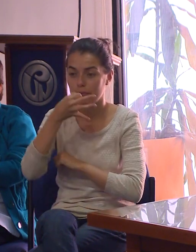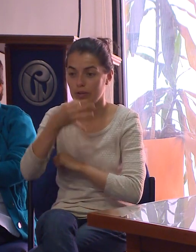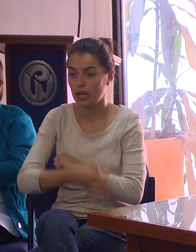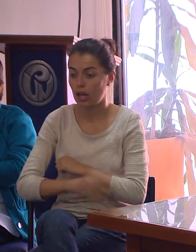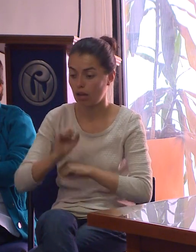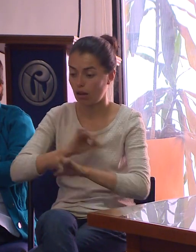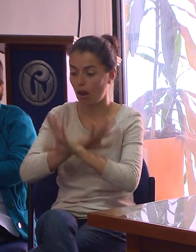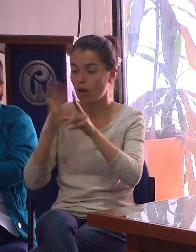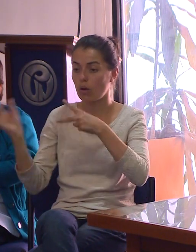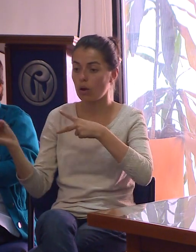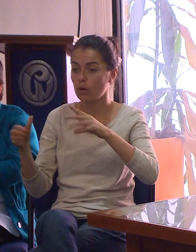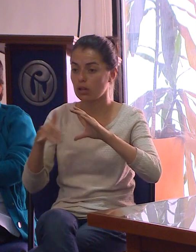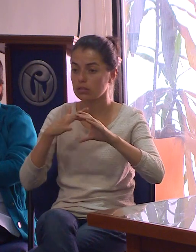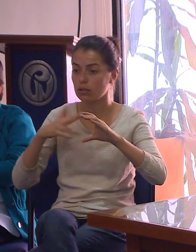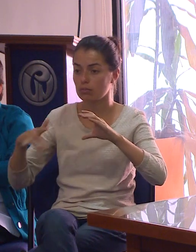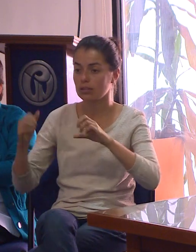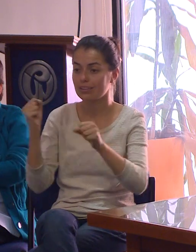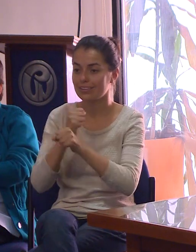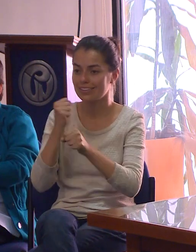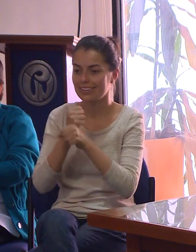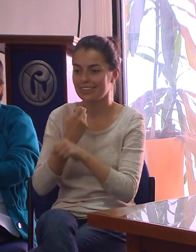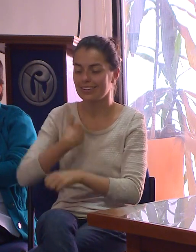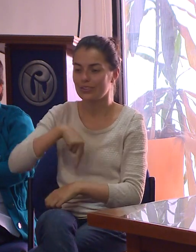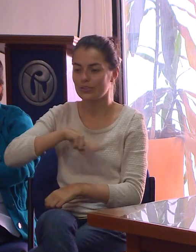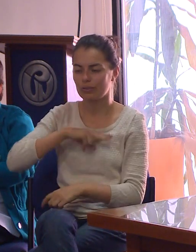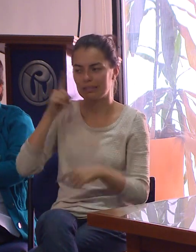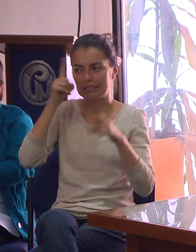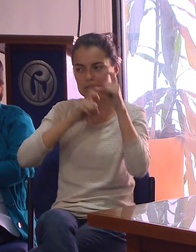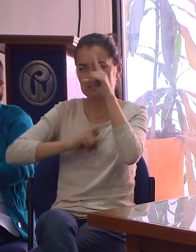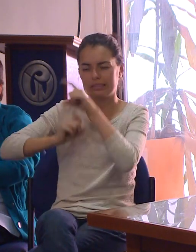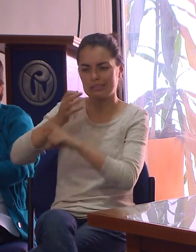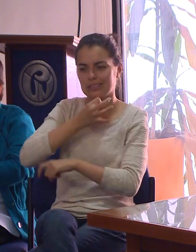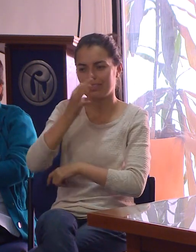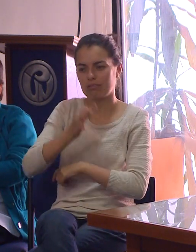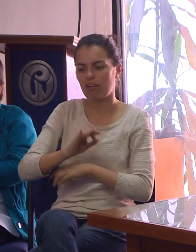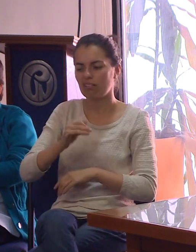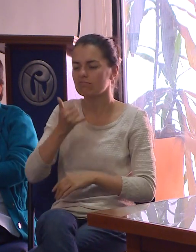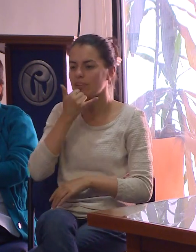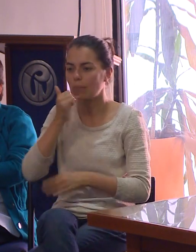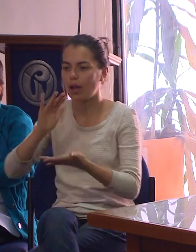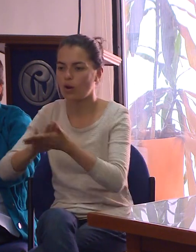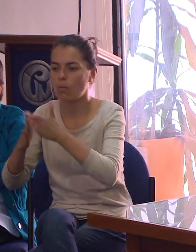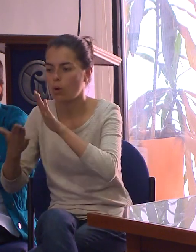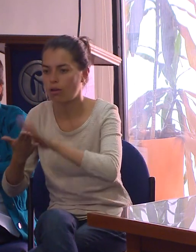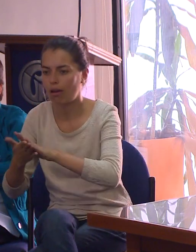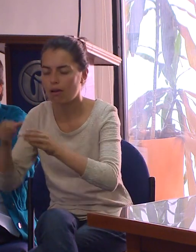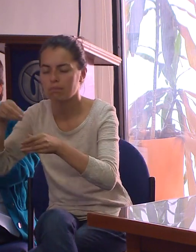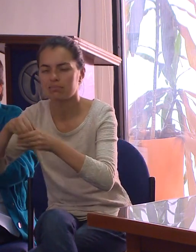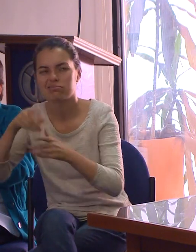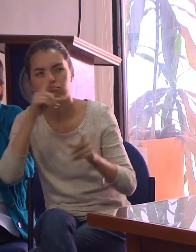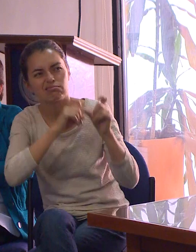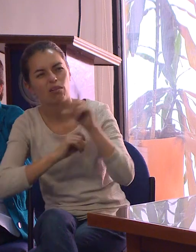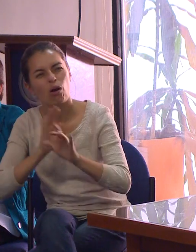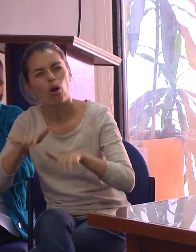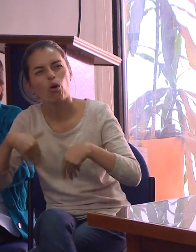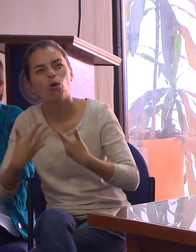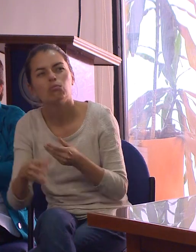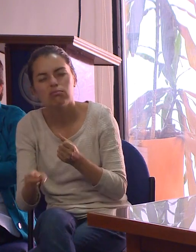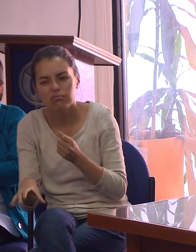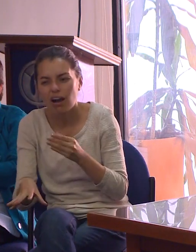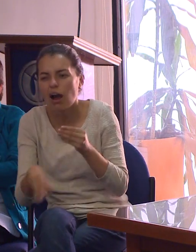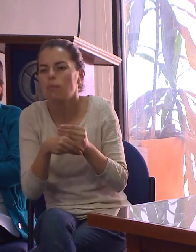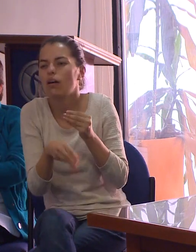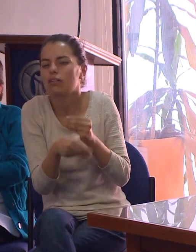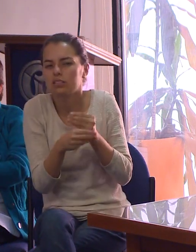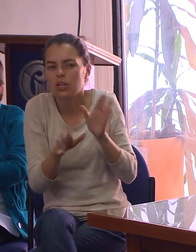tema de la educación ambiental se genera una serie de cuestionamientos en los que las comunidades se encuentran inmersas, de qué manera pueden apoyar y de